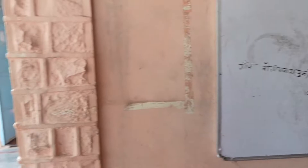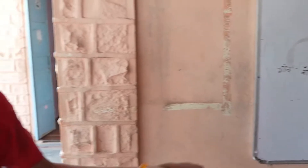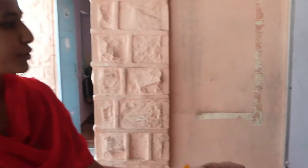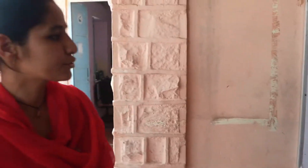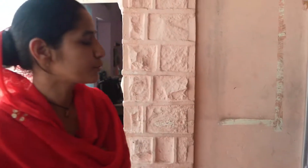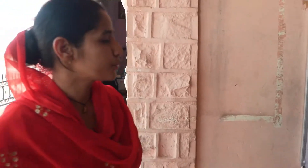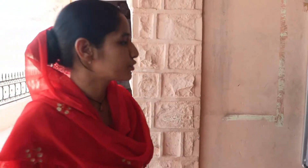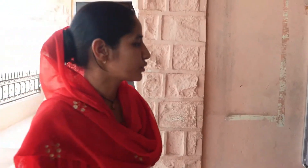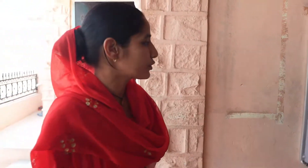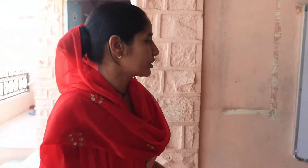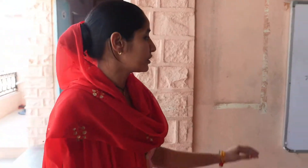अभी इसको पूछ रहे हो गिनती।